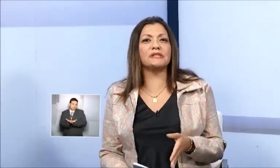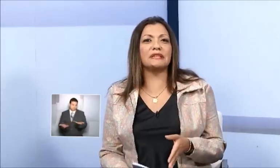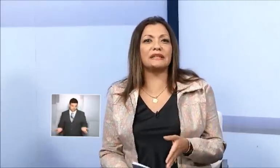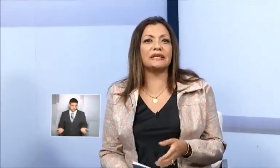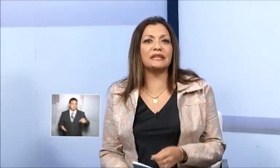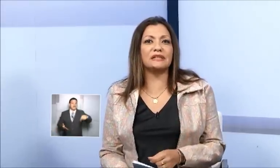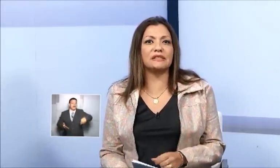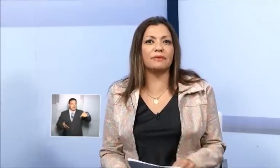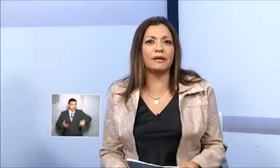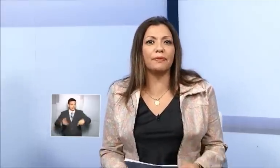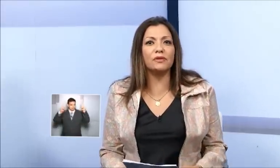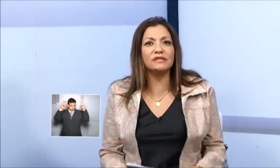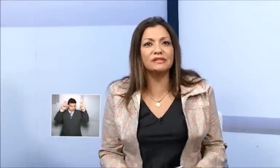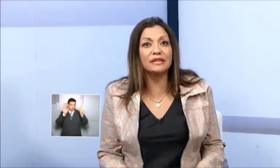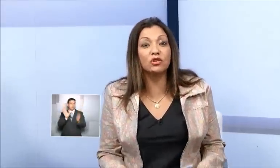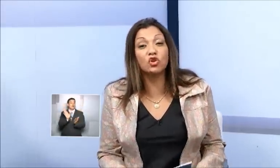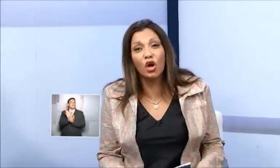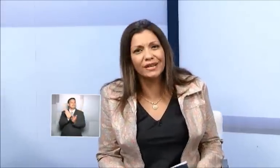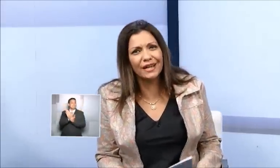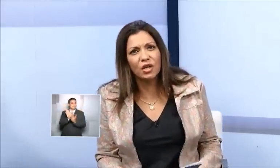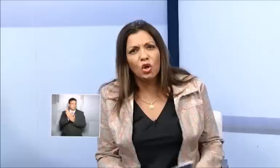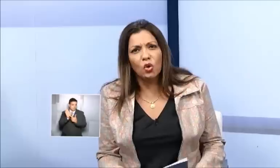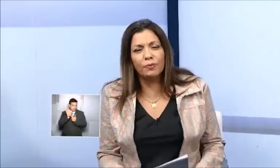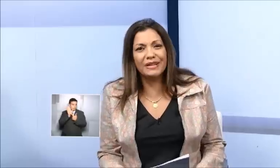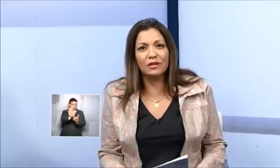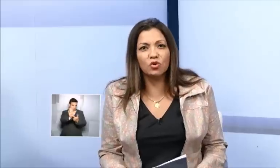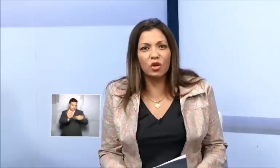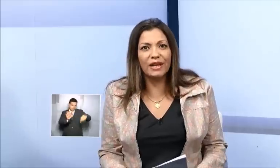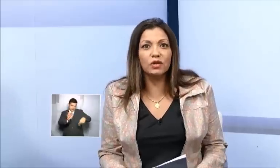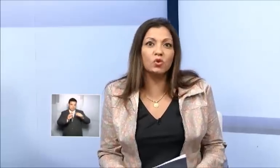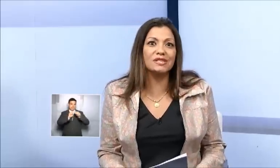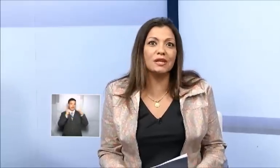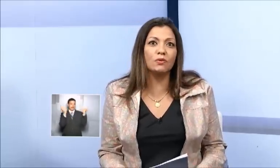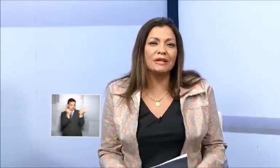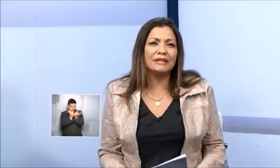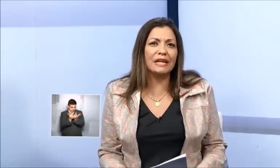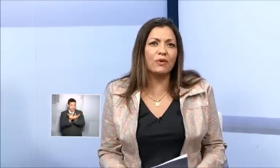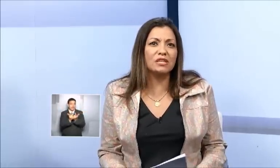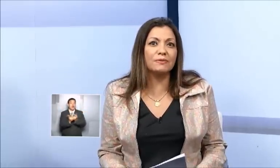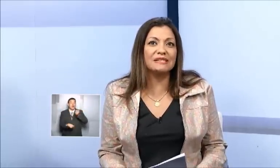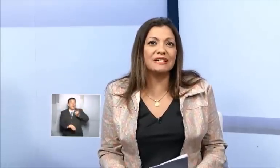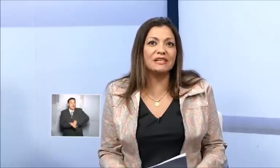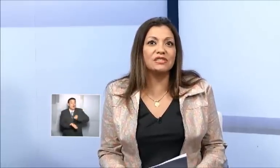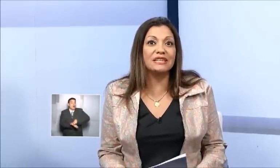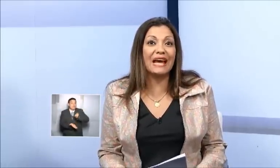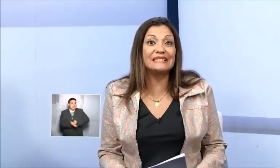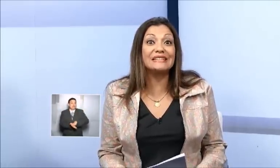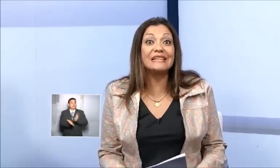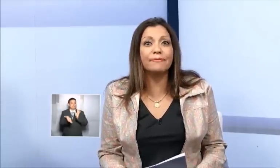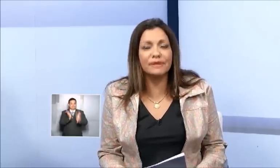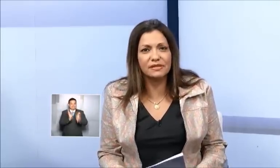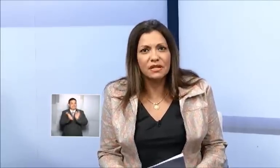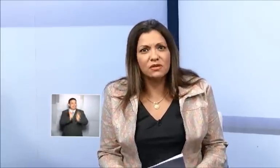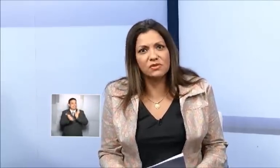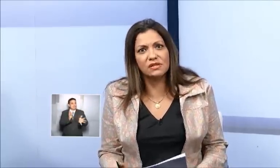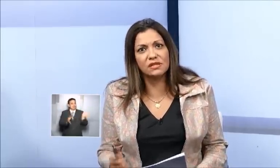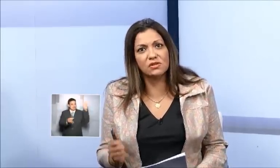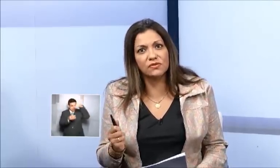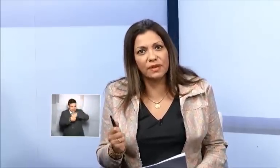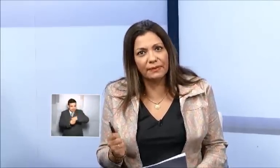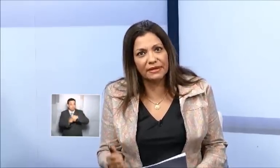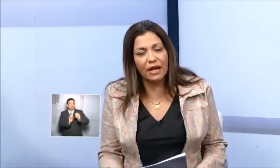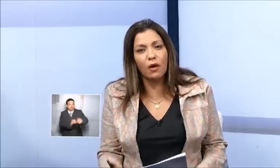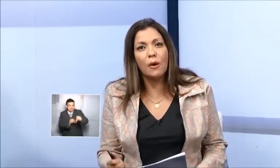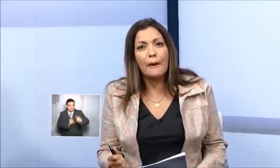proposta apresentada aqui na Assembleia Paulista que torna obrigatória a adoção da linguagem brasileira de sinais, Libras, nos